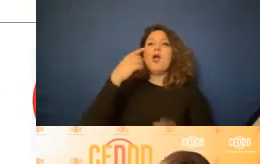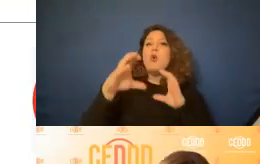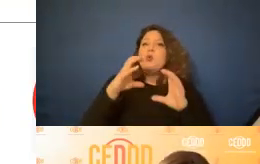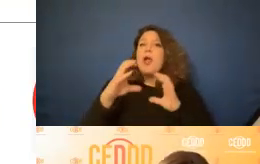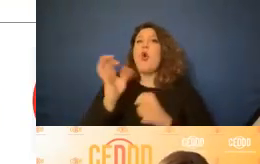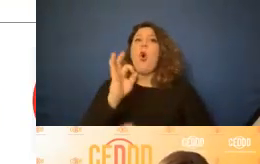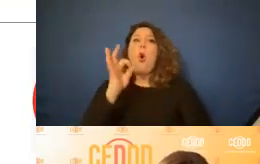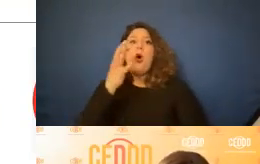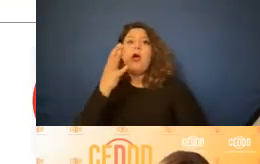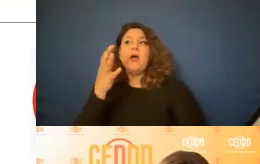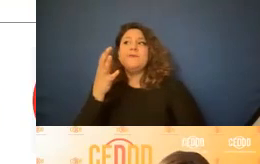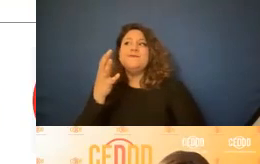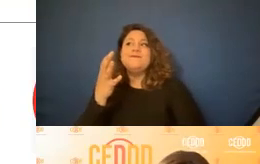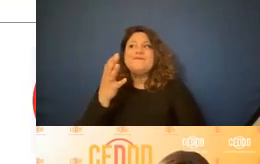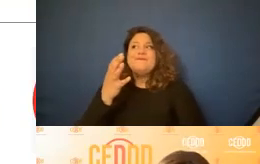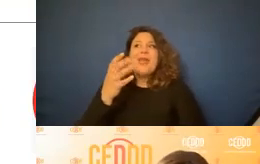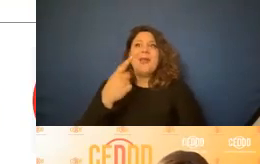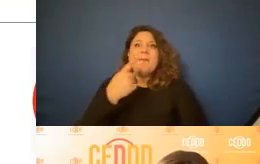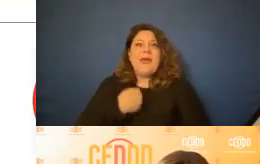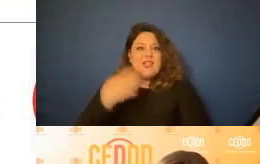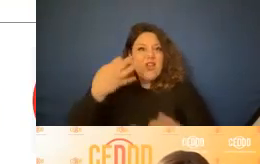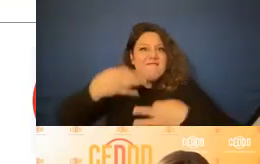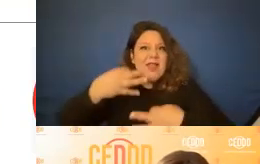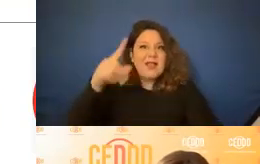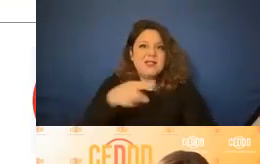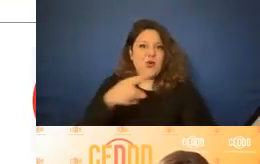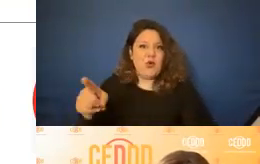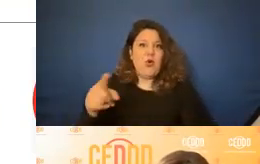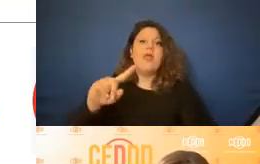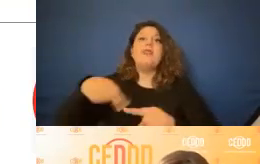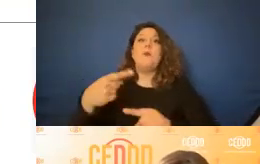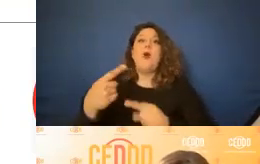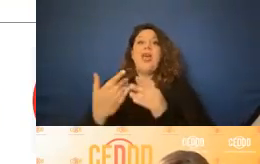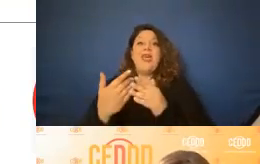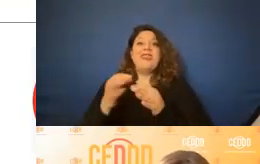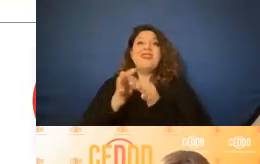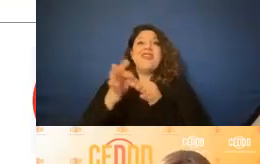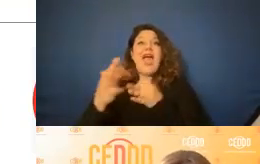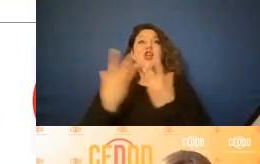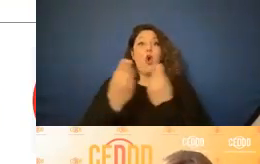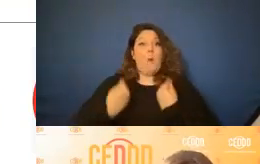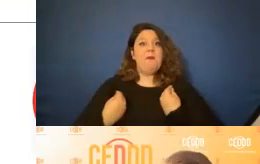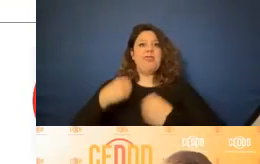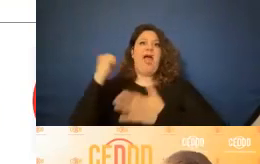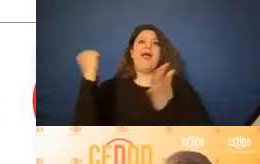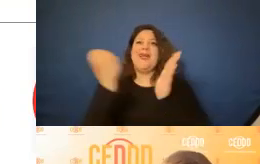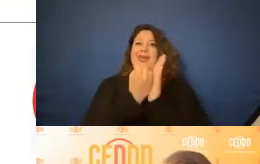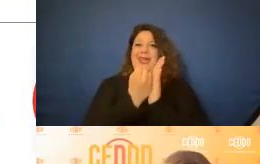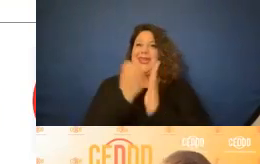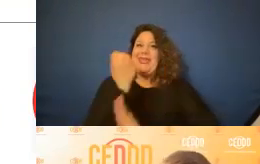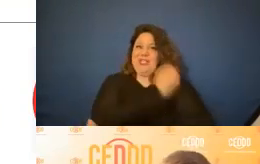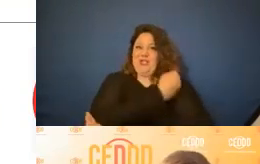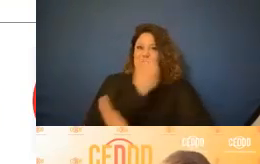ver que realmente es verdad lo que está pasando, registrarlo en nuestro diario de convivencia, saber los hechos